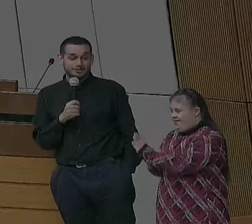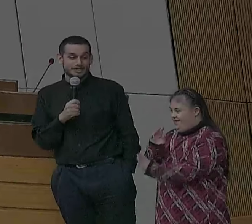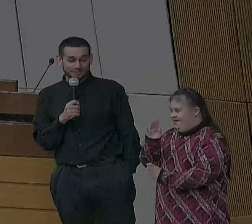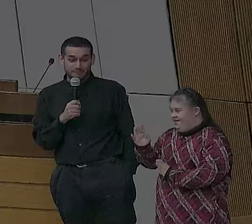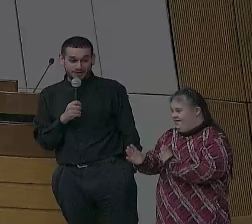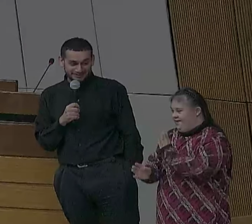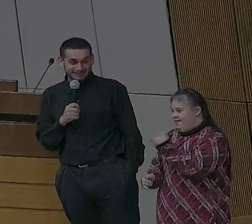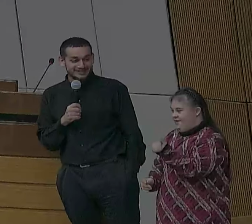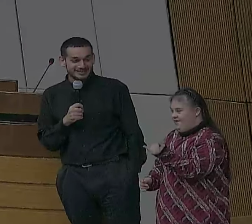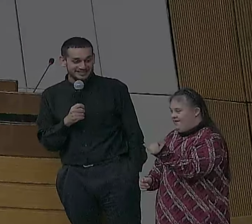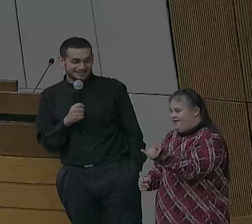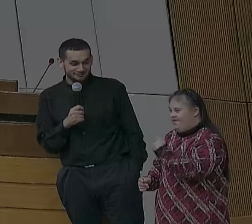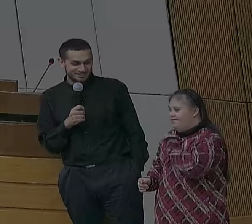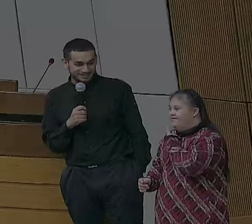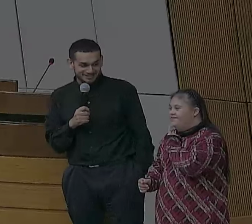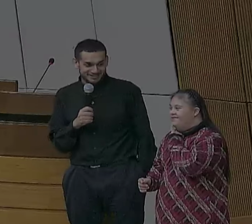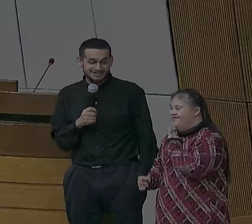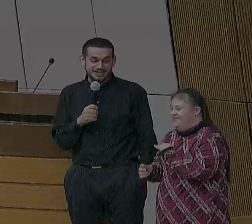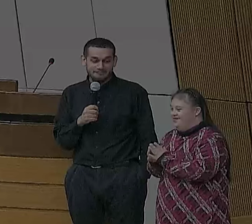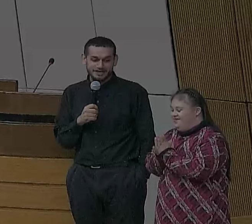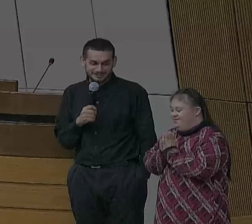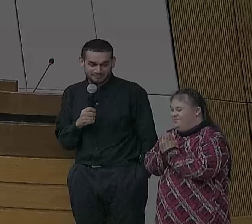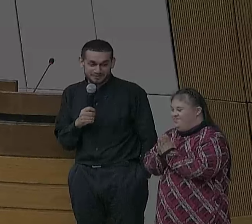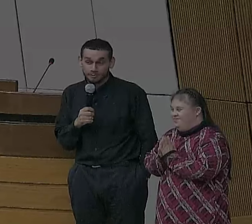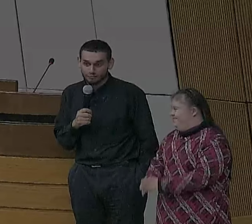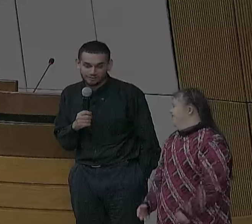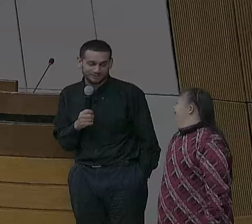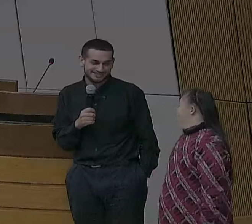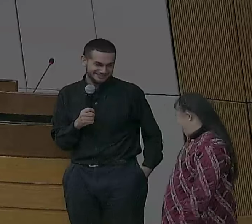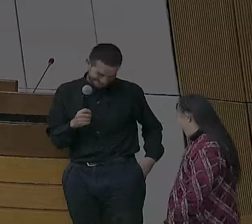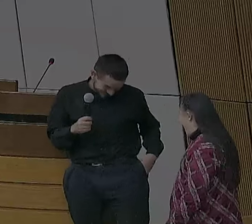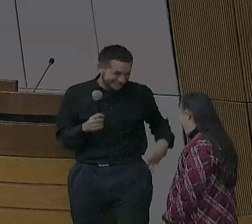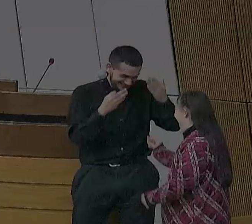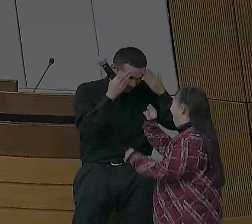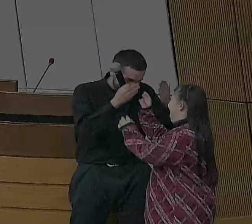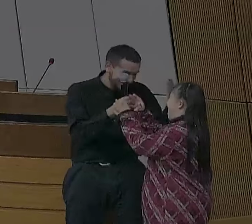Me gustaría que todos aprendan lengua de señas y que haya más intérpretes. Por favor, dicen.